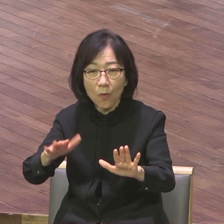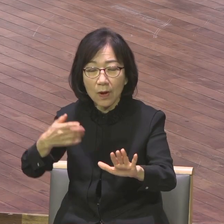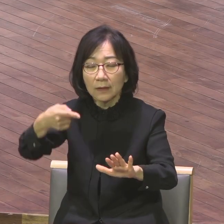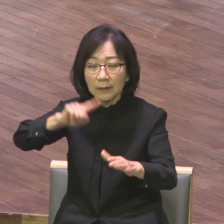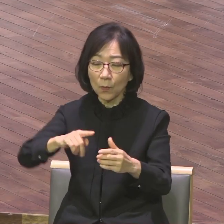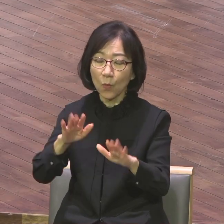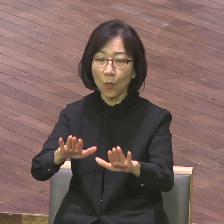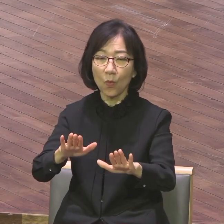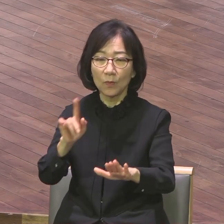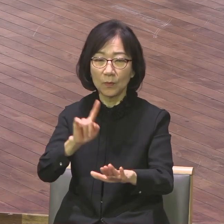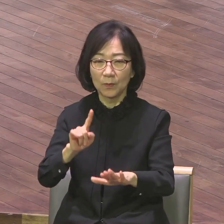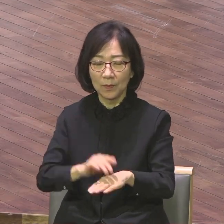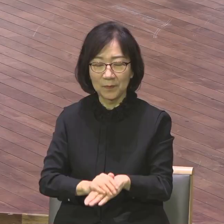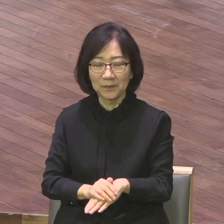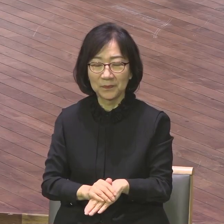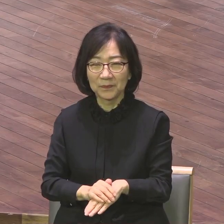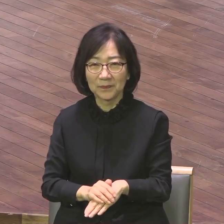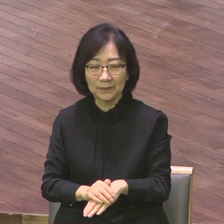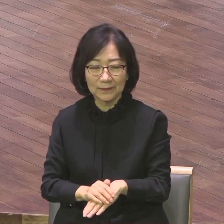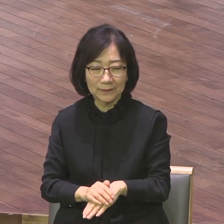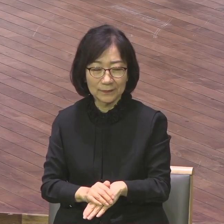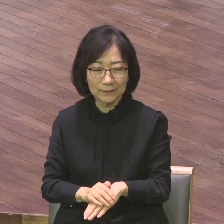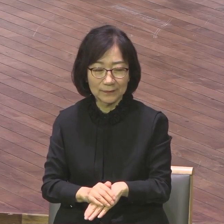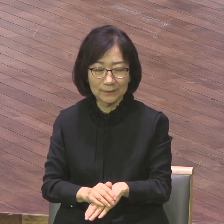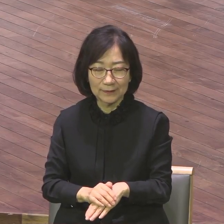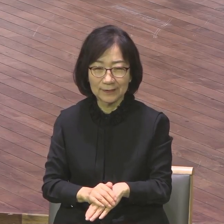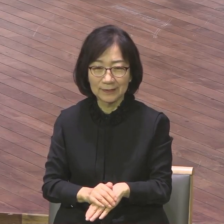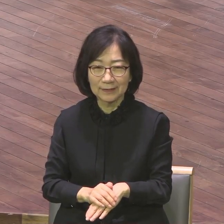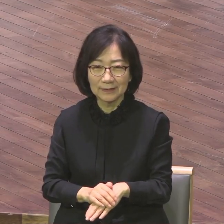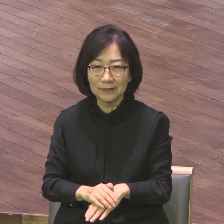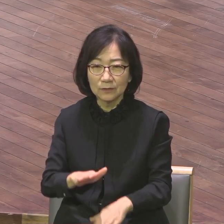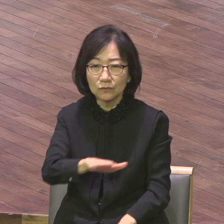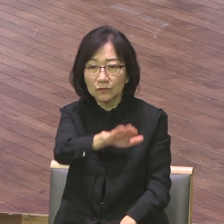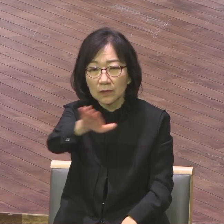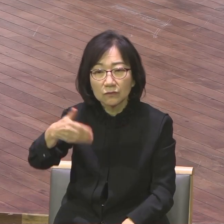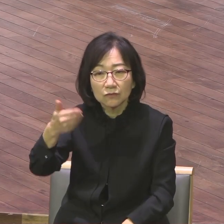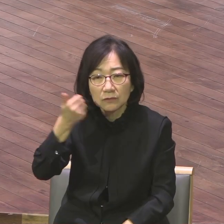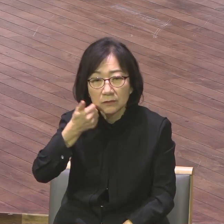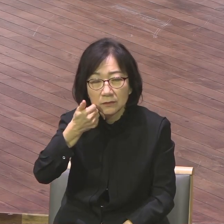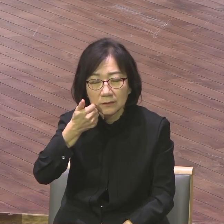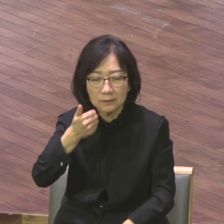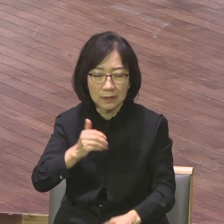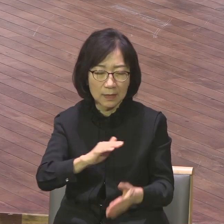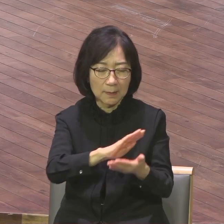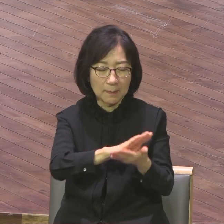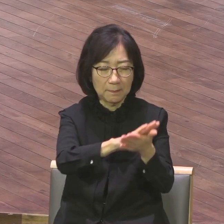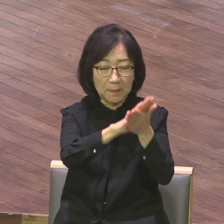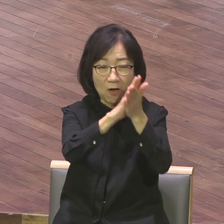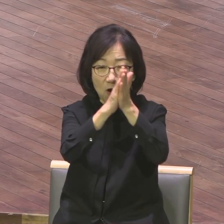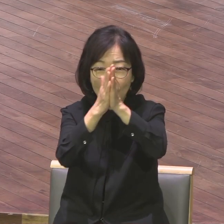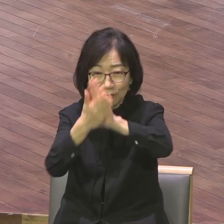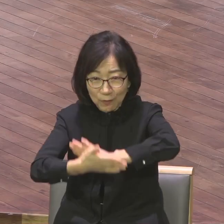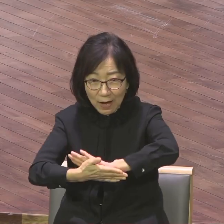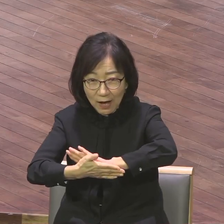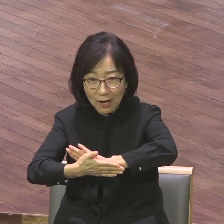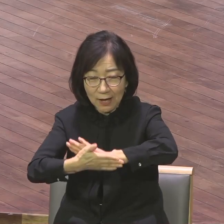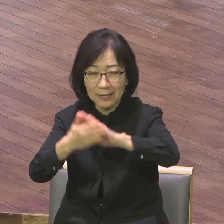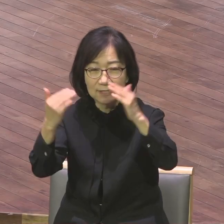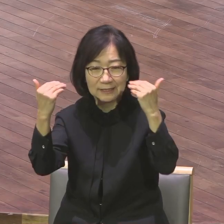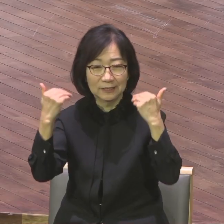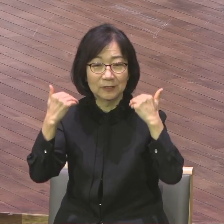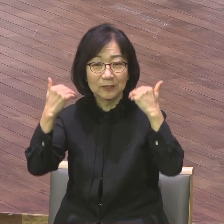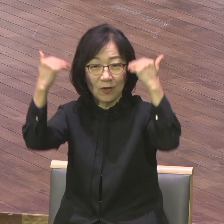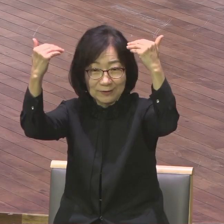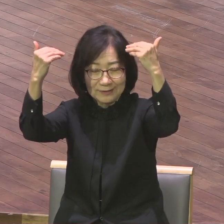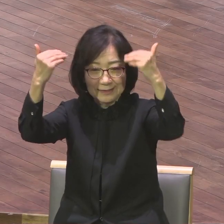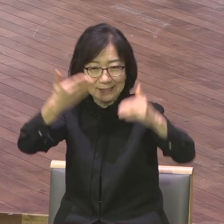우리 영교회 성도들이 붙잡아야 할 또 하나의 영적 정체성이 뭐냐? 변화와 성장의